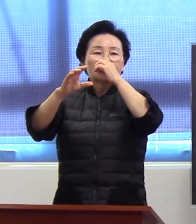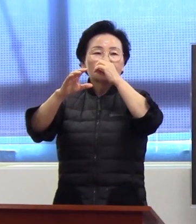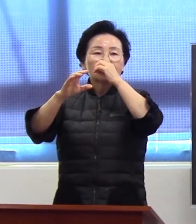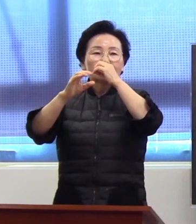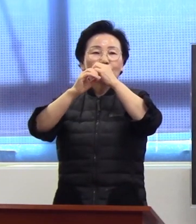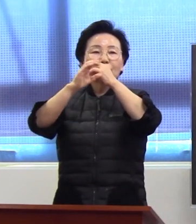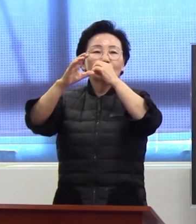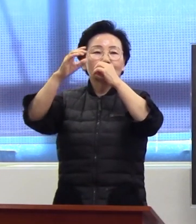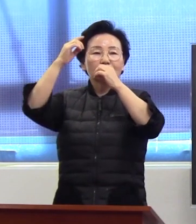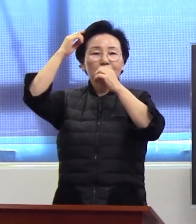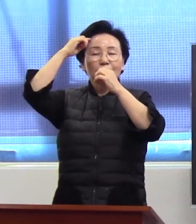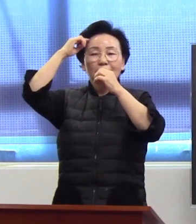정신이 없었어.